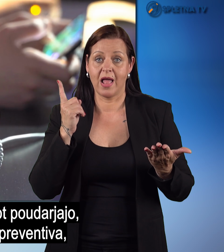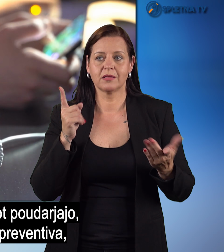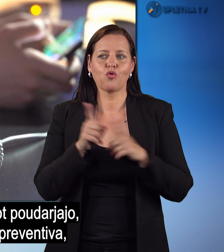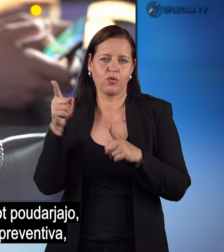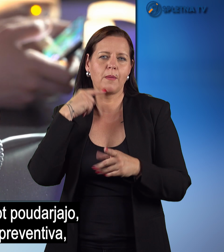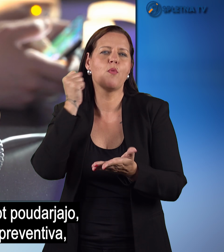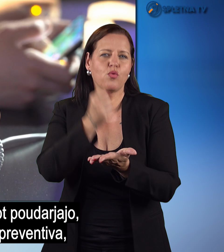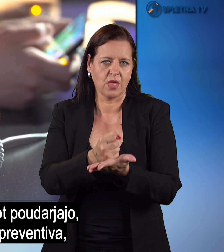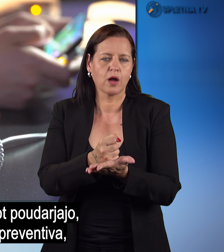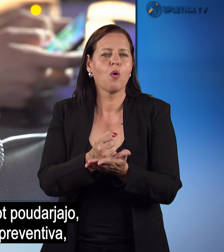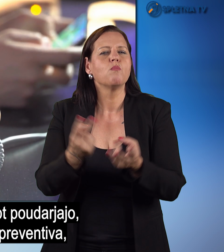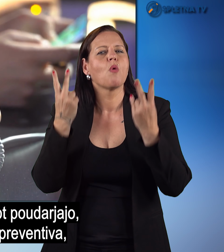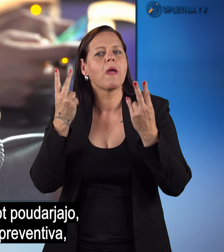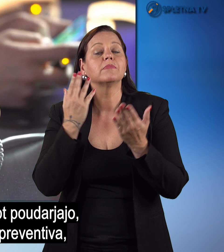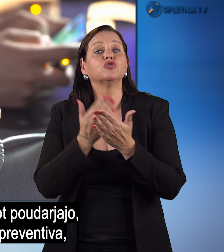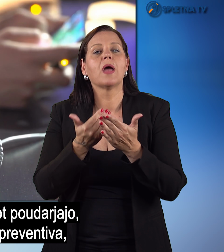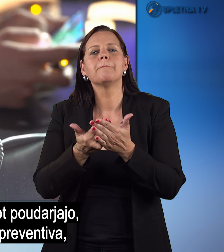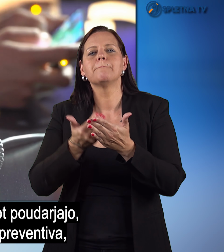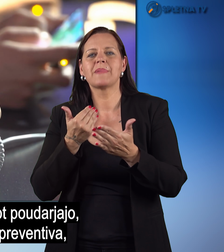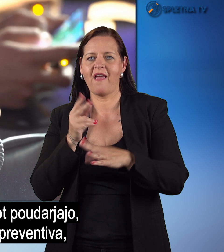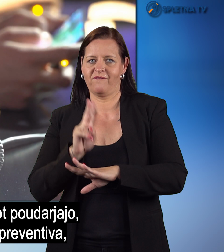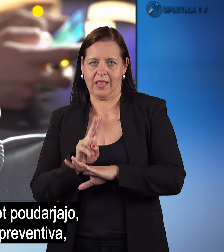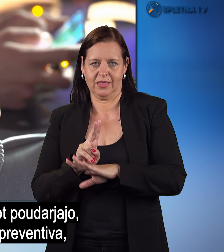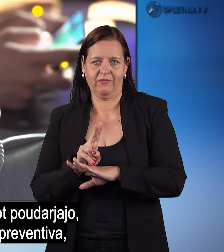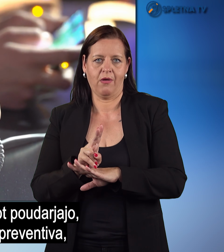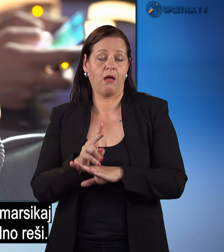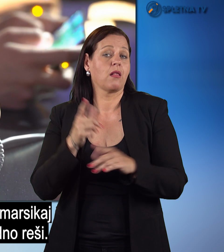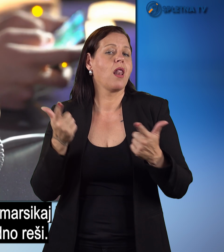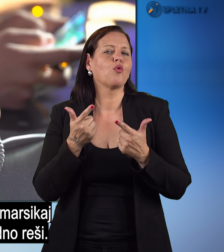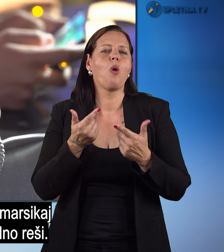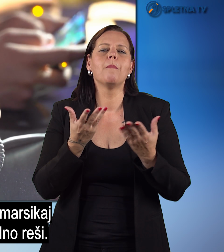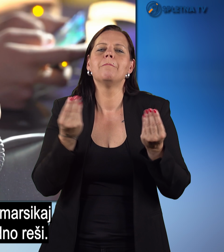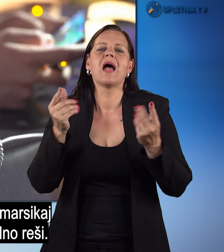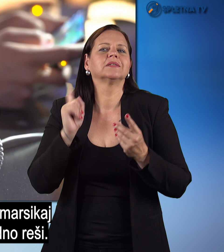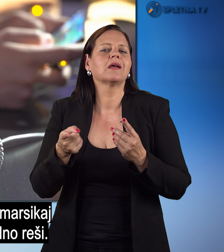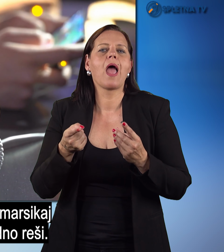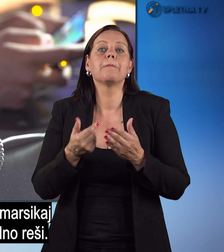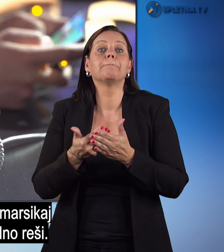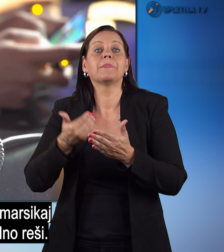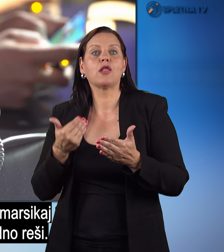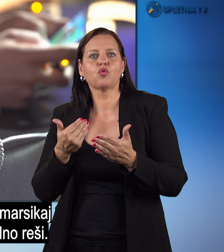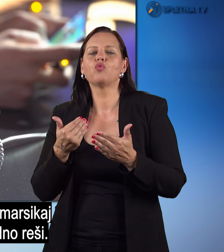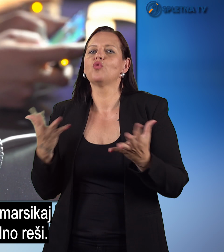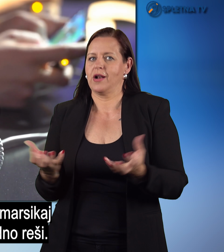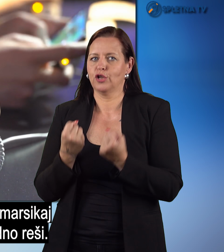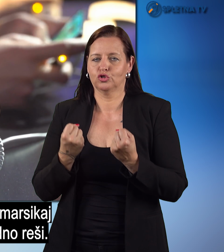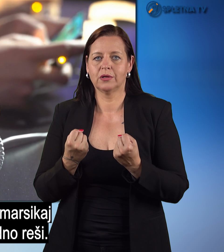Vendar je, kot poudarjajo, ključna že preventiva, ki lahko marsikaj predhodno reši.